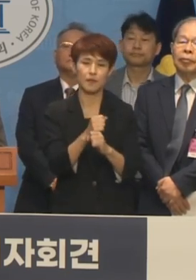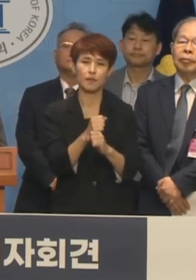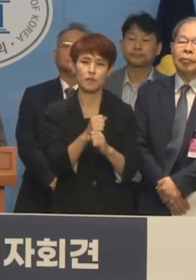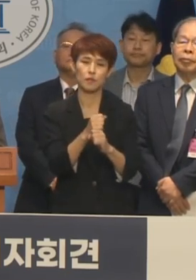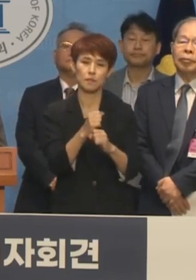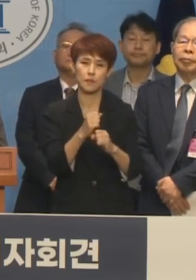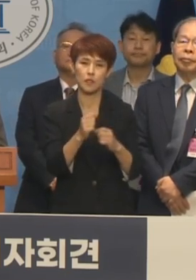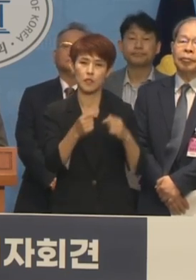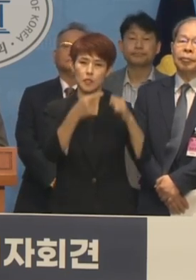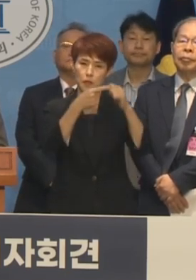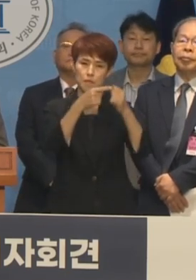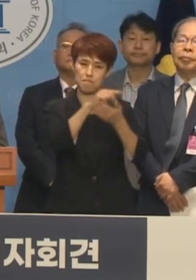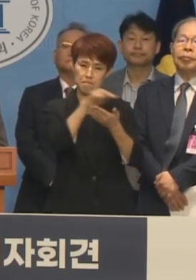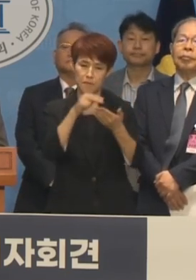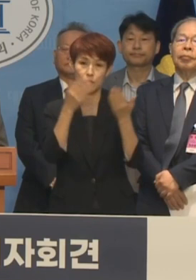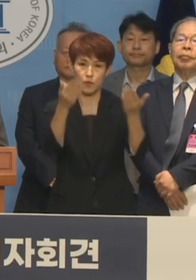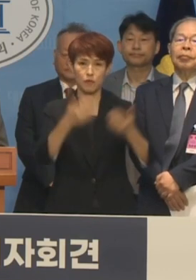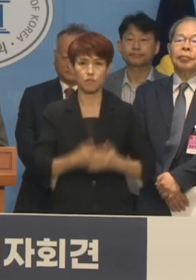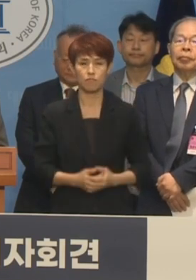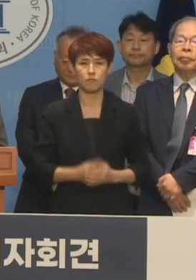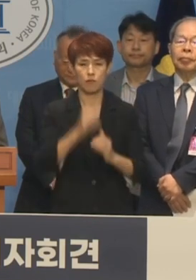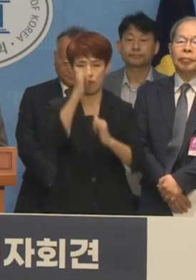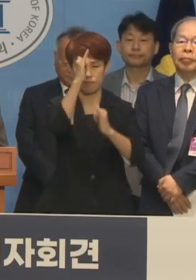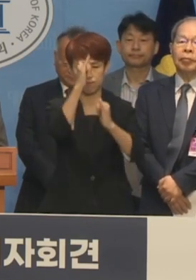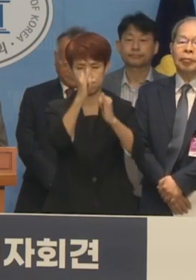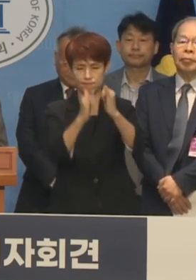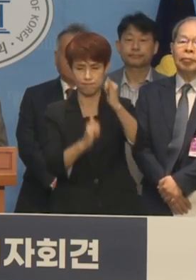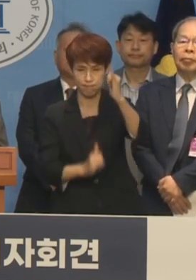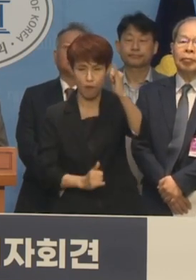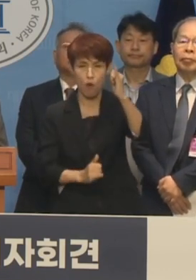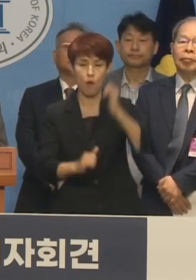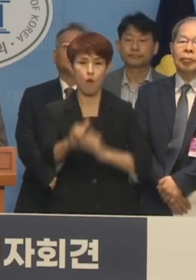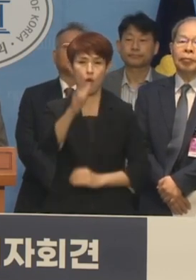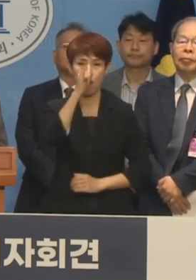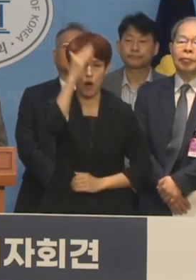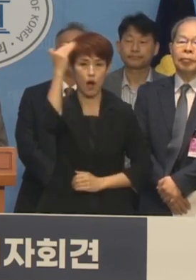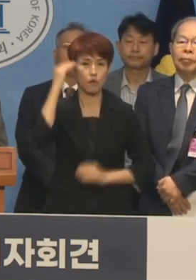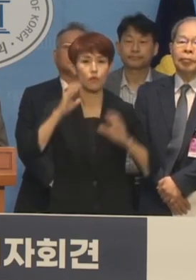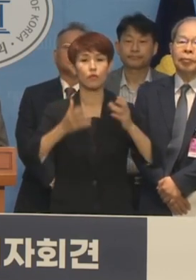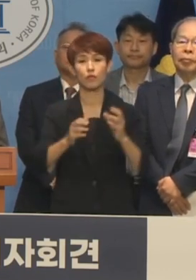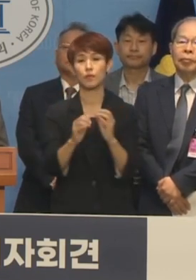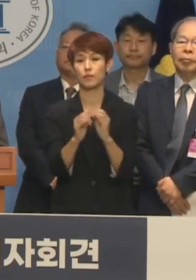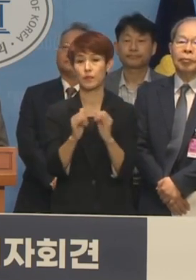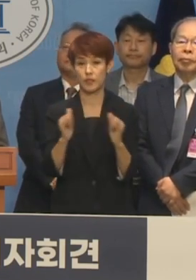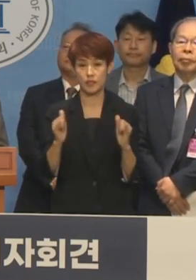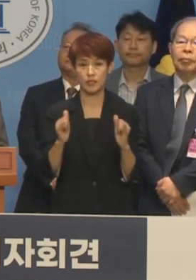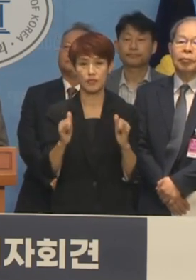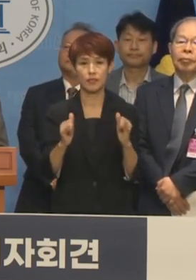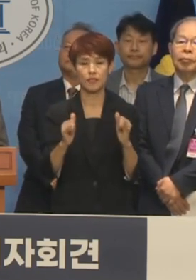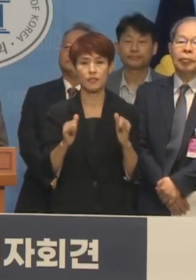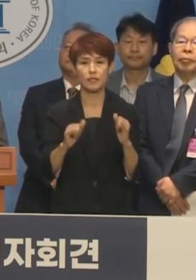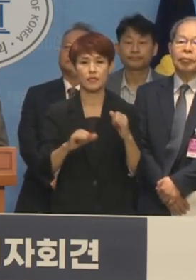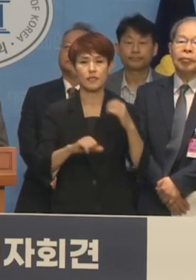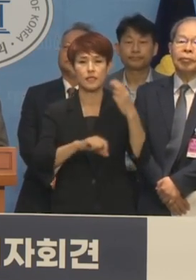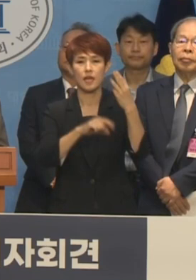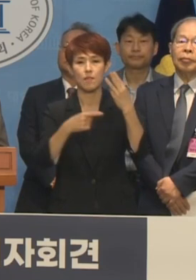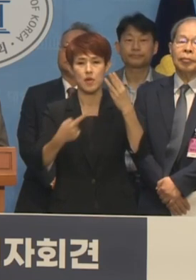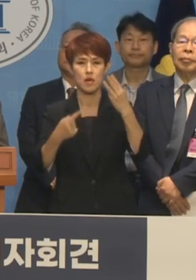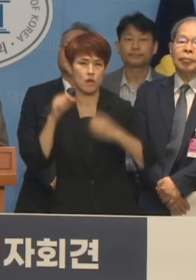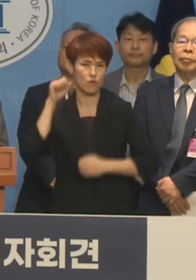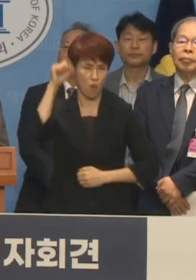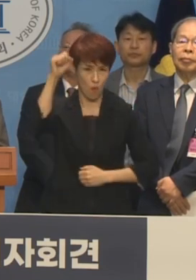읽어드리겠습니다. 유구한 역사와 전통이 빛나는 우리 대한국민은 3.1운동으로 건립된